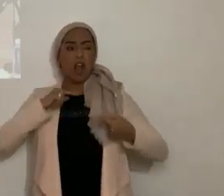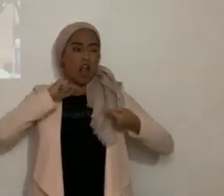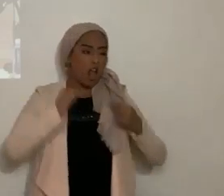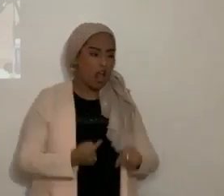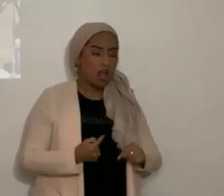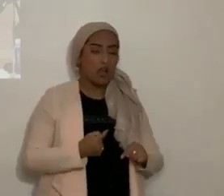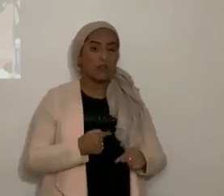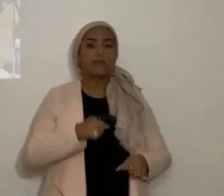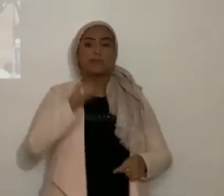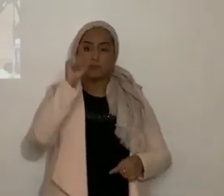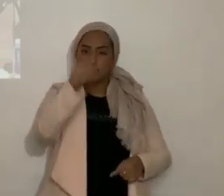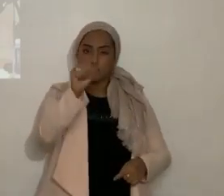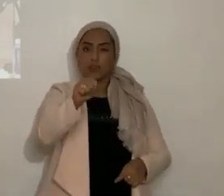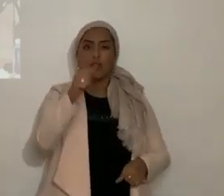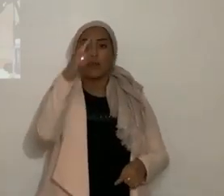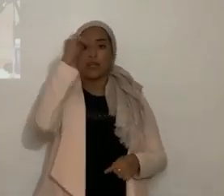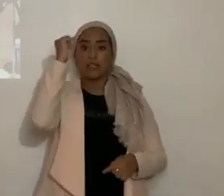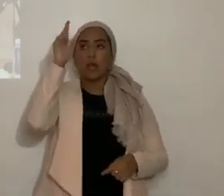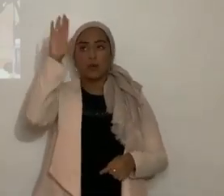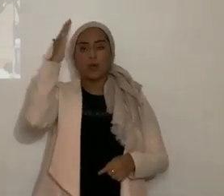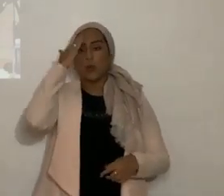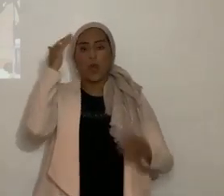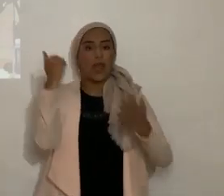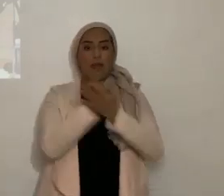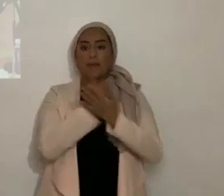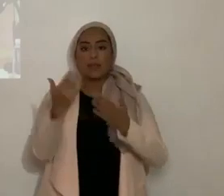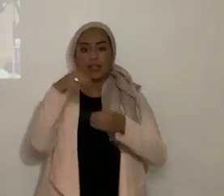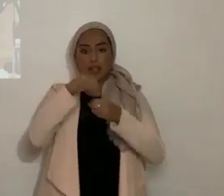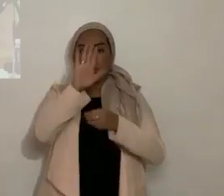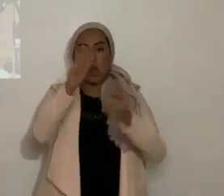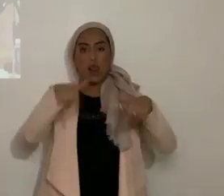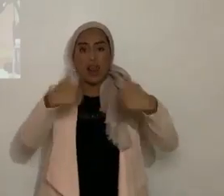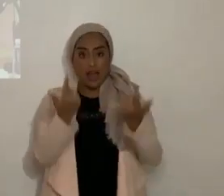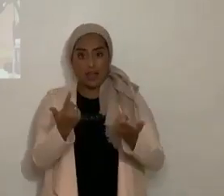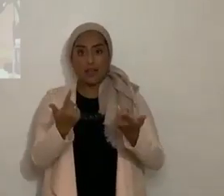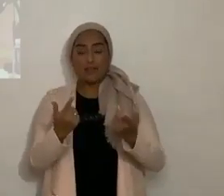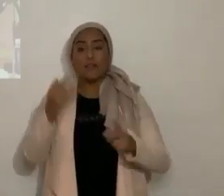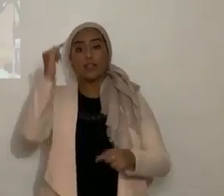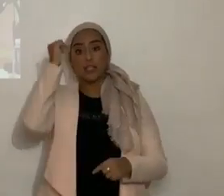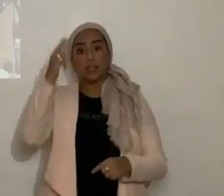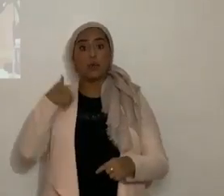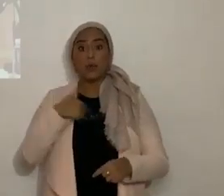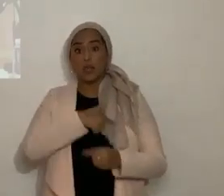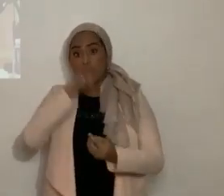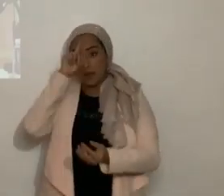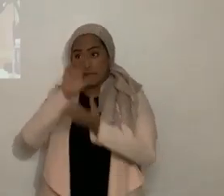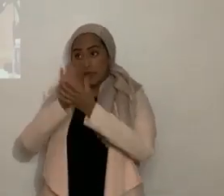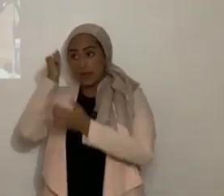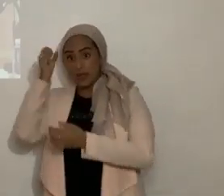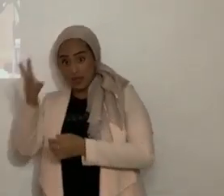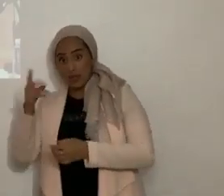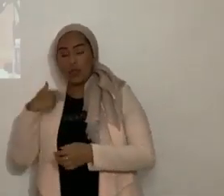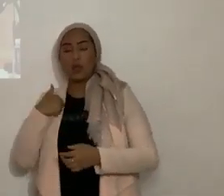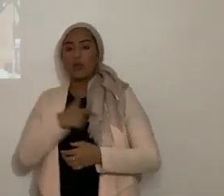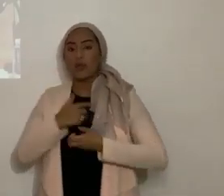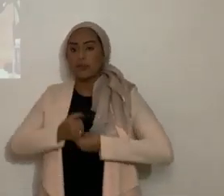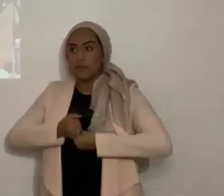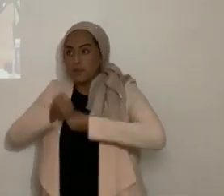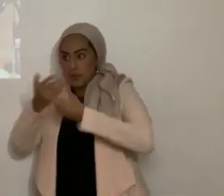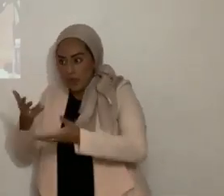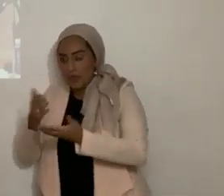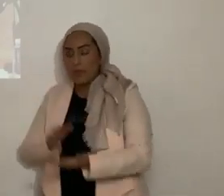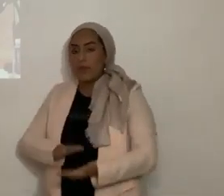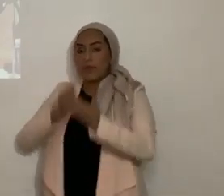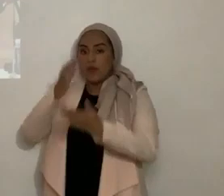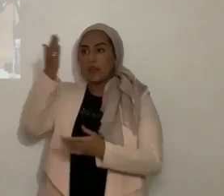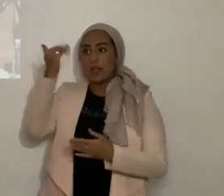Sí. Sí, porque Yahweh tiene el control en tu vida. Yahweh, como somos mesiánicos y nos rendimos ante los pies